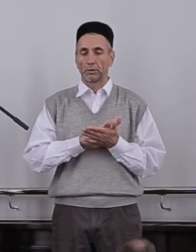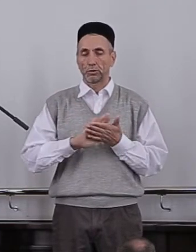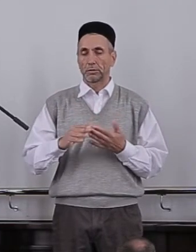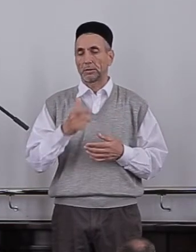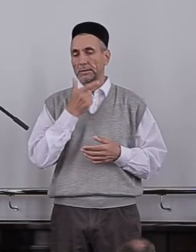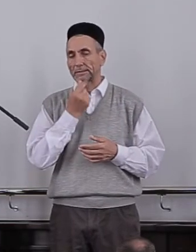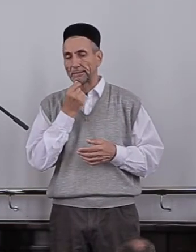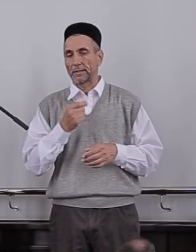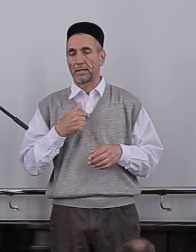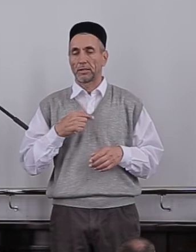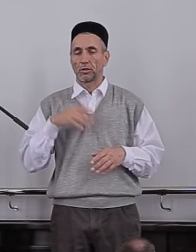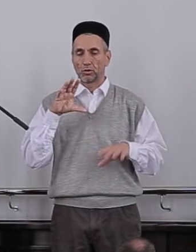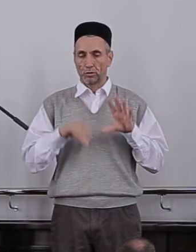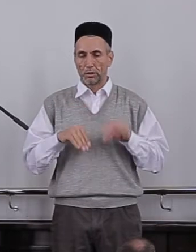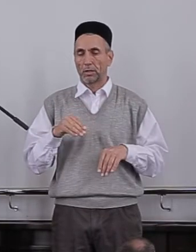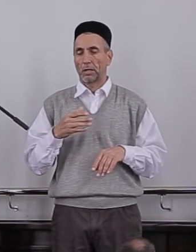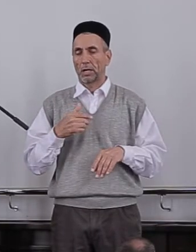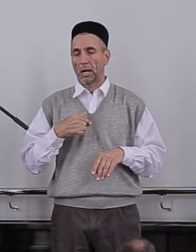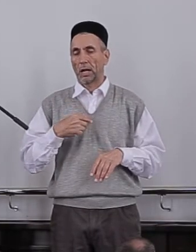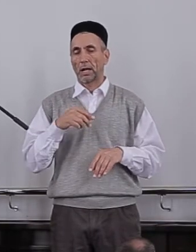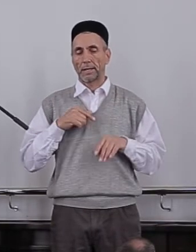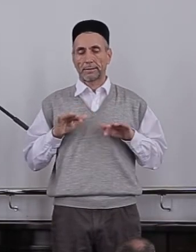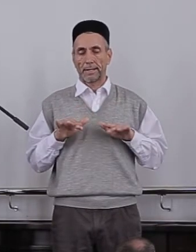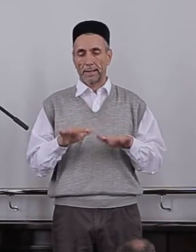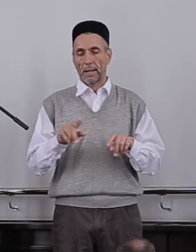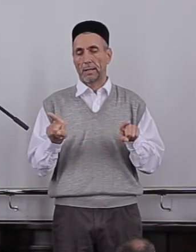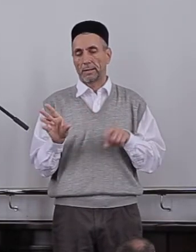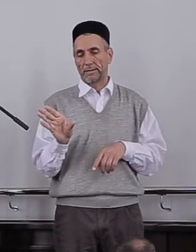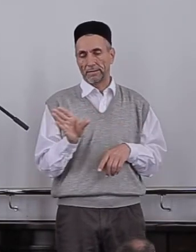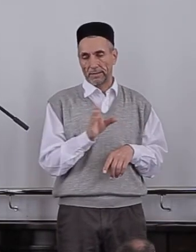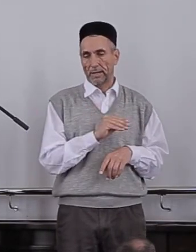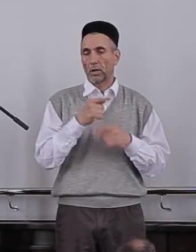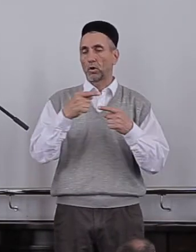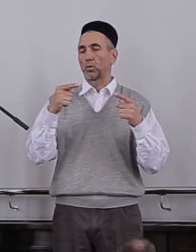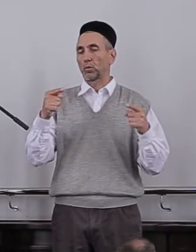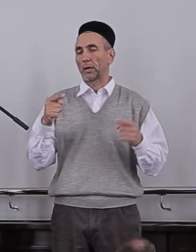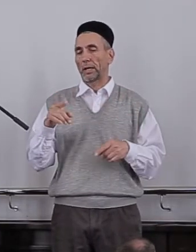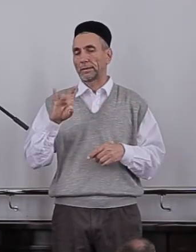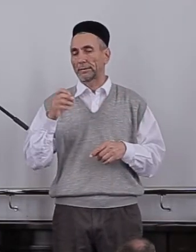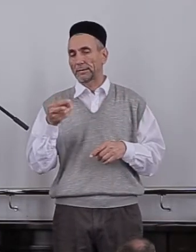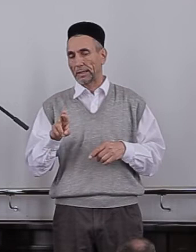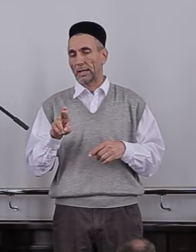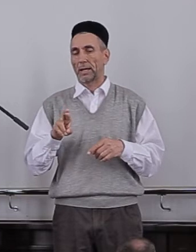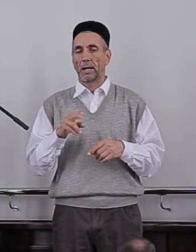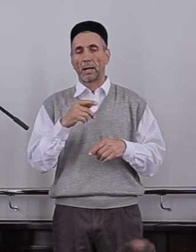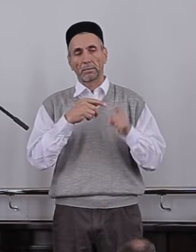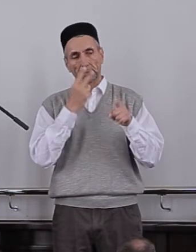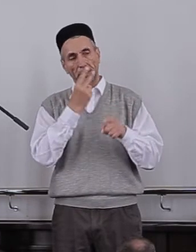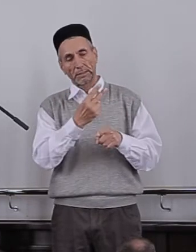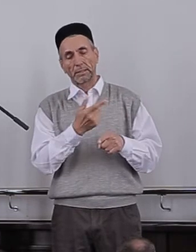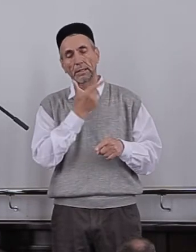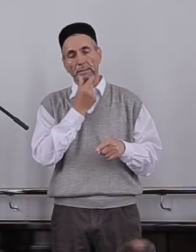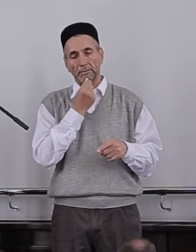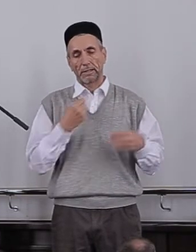ул заман инде безнең караган кешеләребездә башка милләт кешеләре әйтәләр, карагыз мусульманнар нинди матур киенәләр,